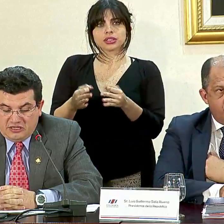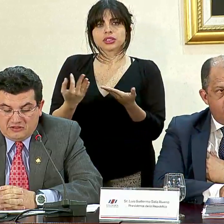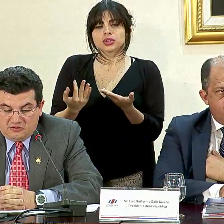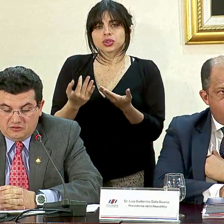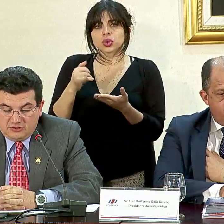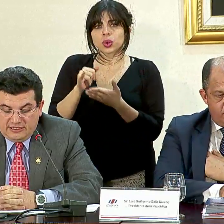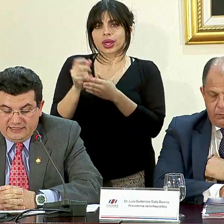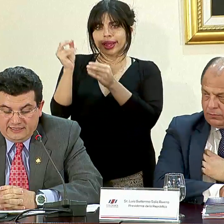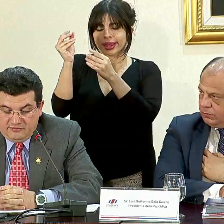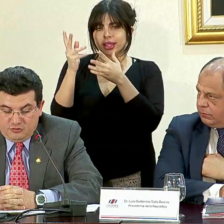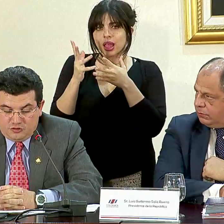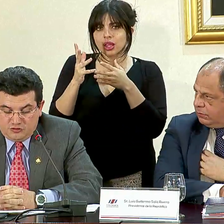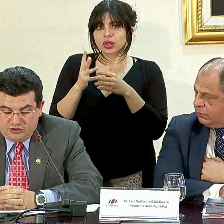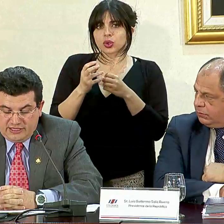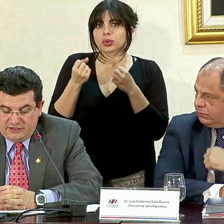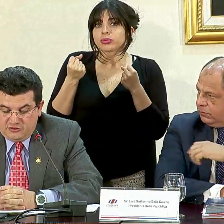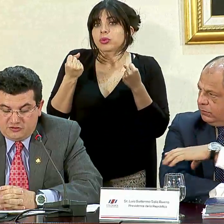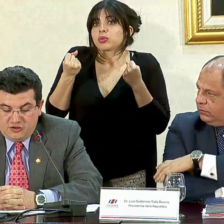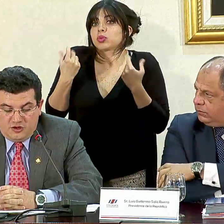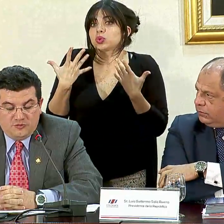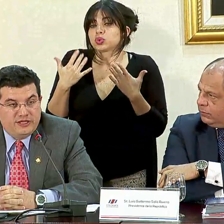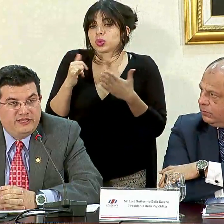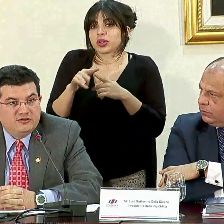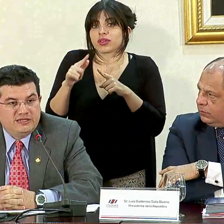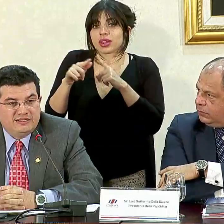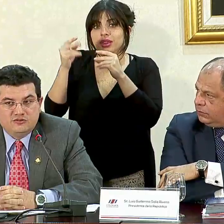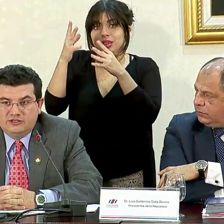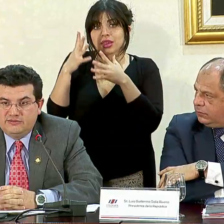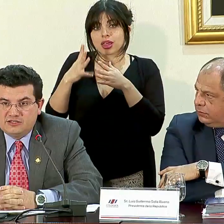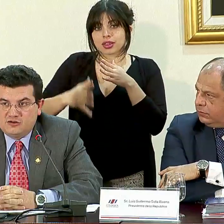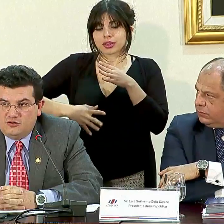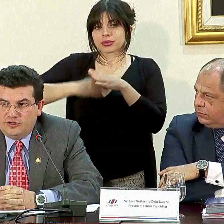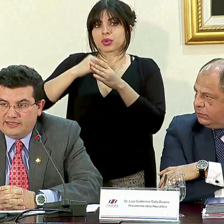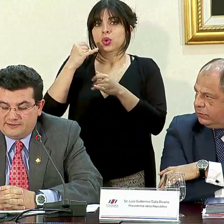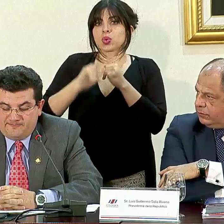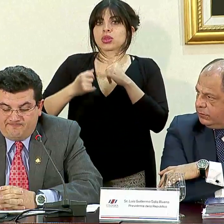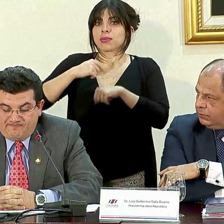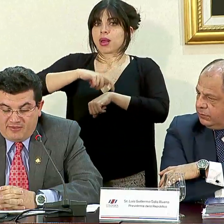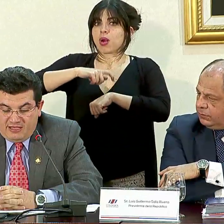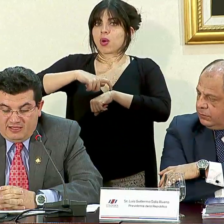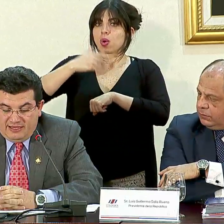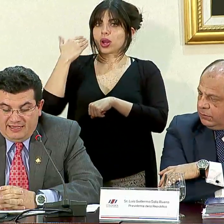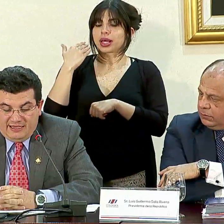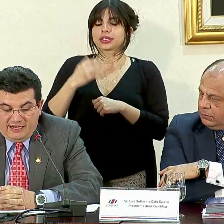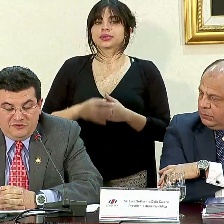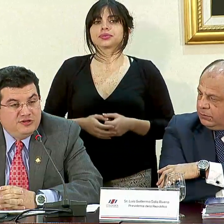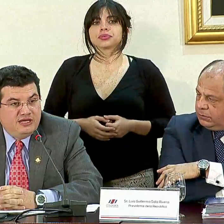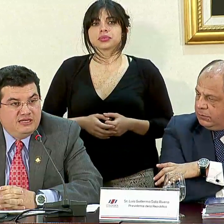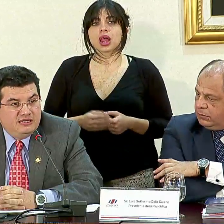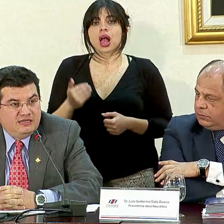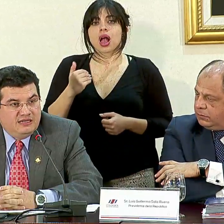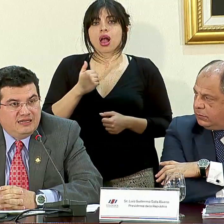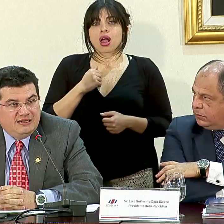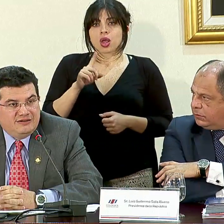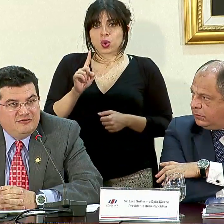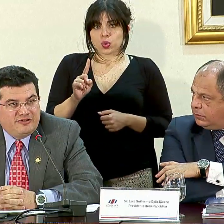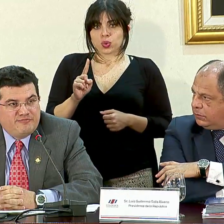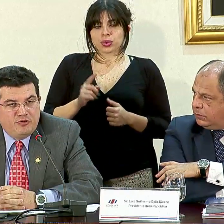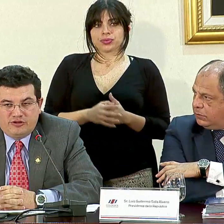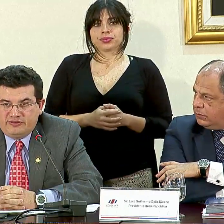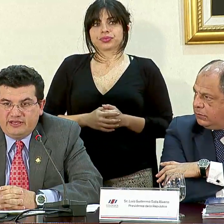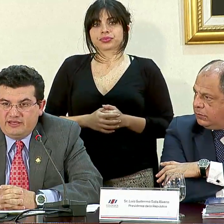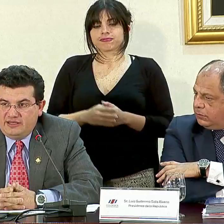que son datos, muchos de ellos, obtenidos en las últimas horas? Hay